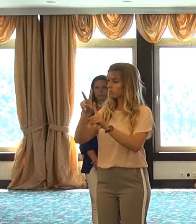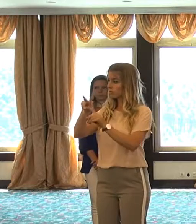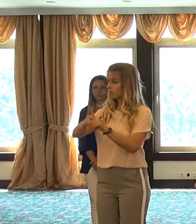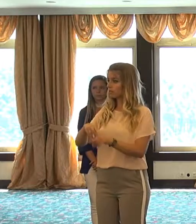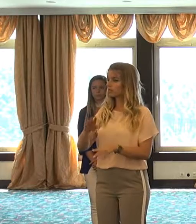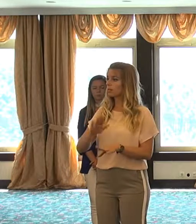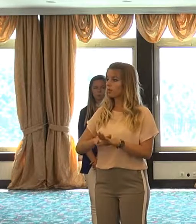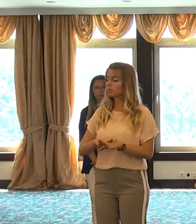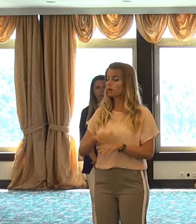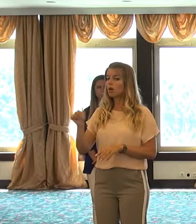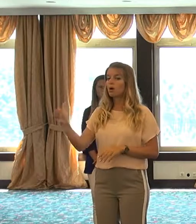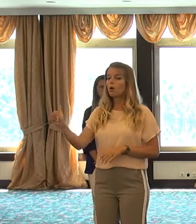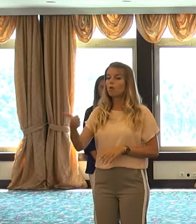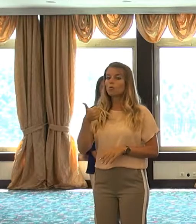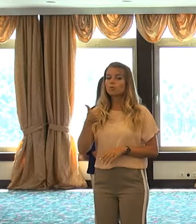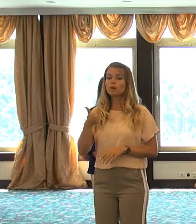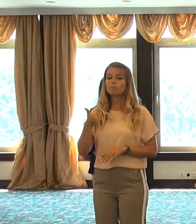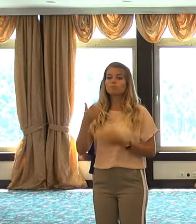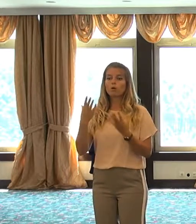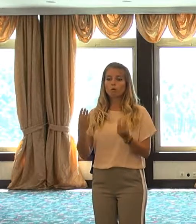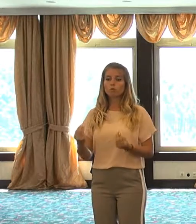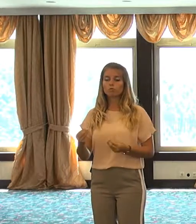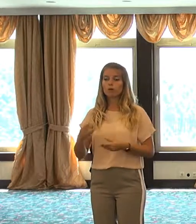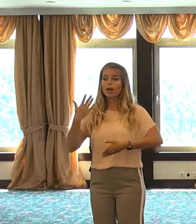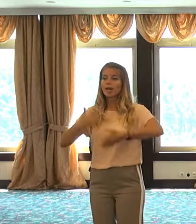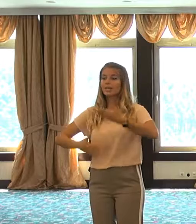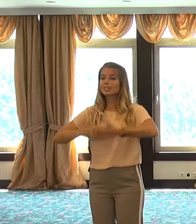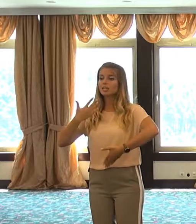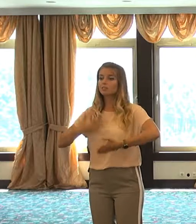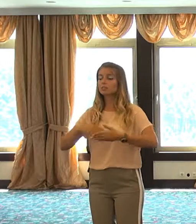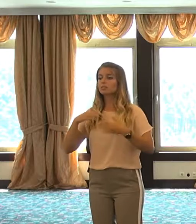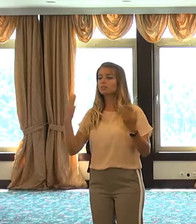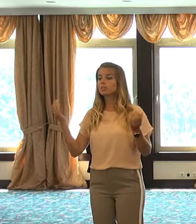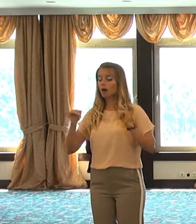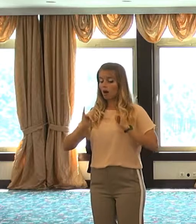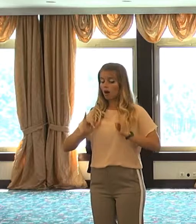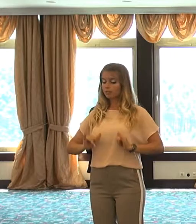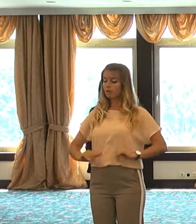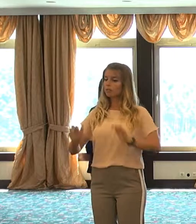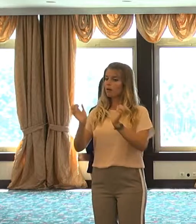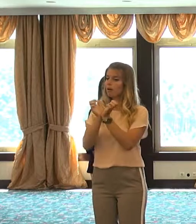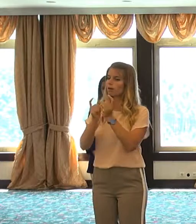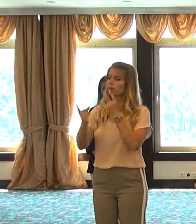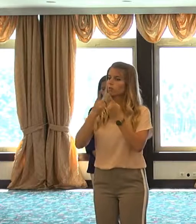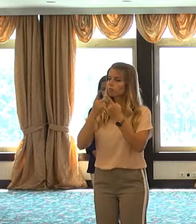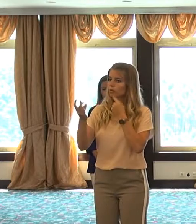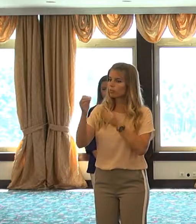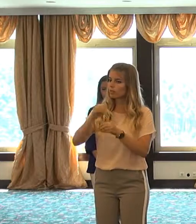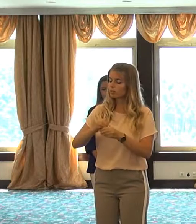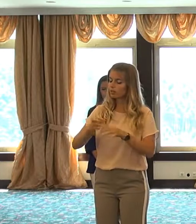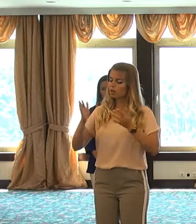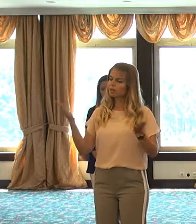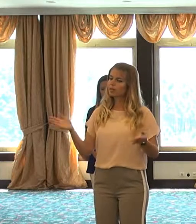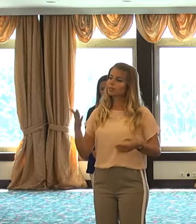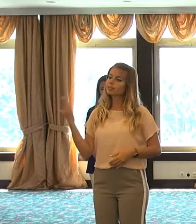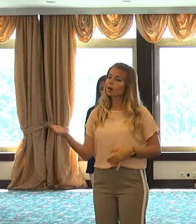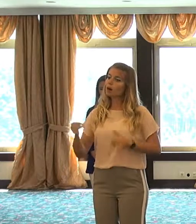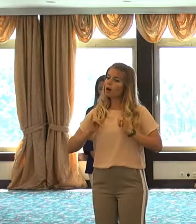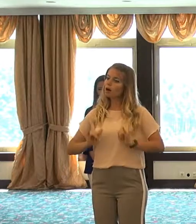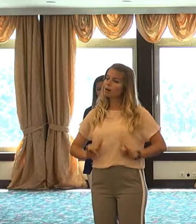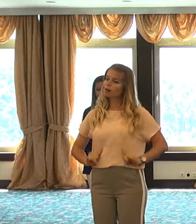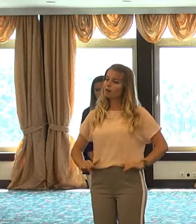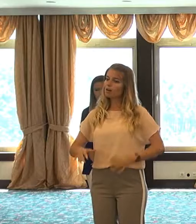sağladılar. Önemli avantajlar sağladık. Engellilerimizin daha rahat aileleriyle konuşması, daha rahat insanlarla iletişime